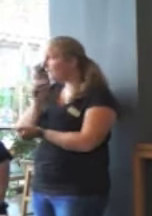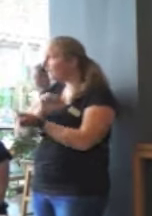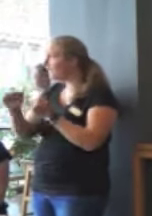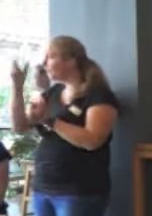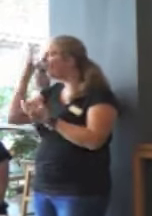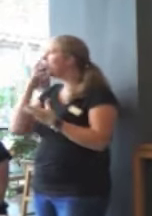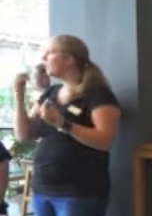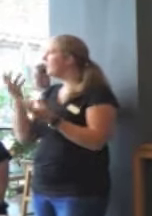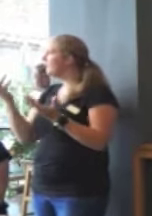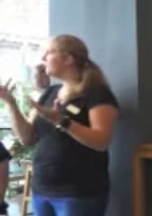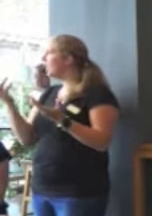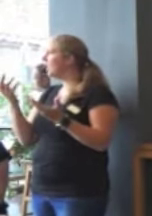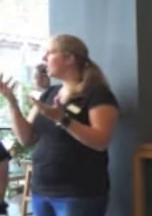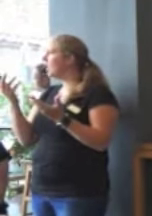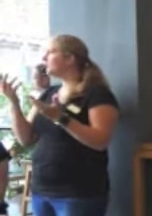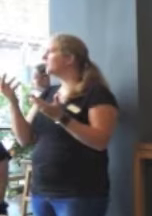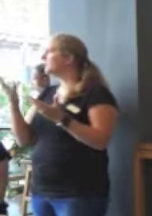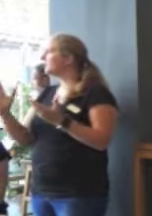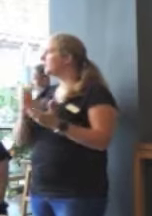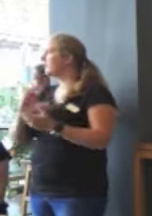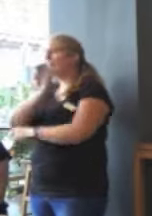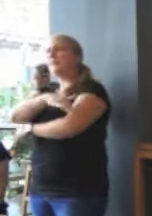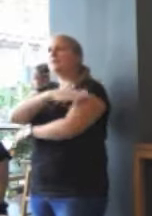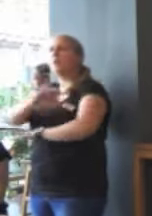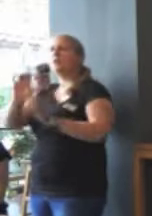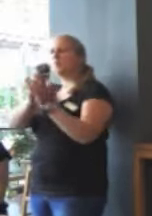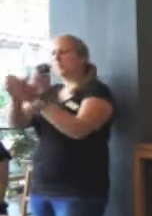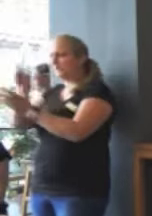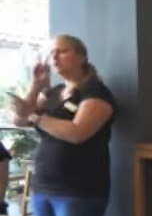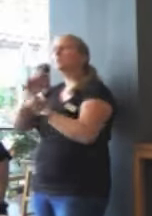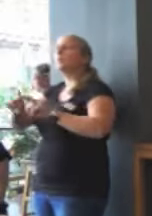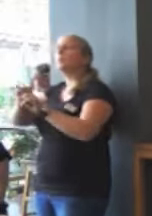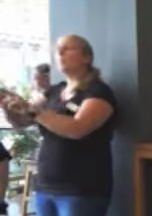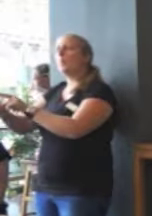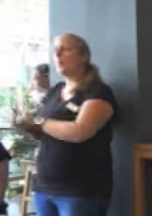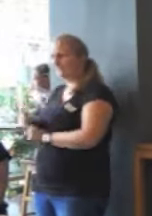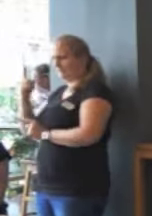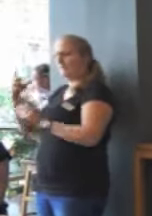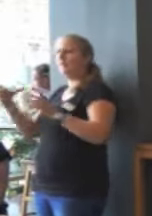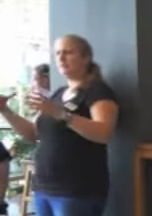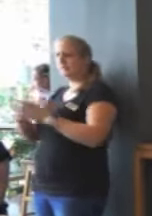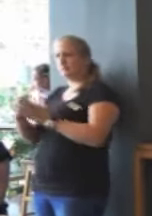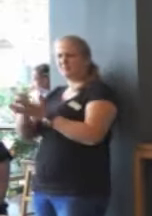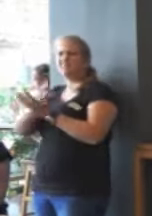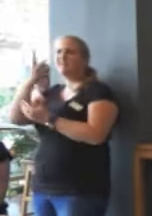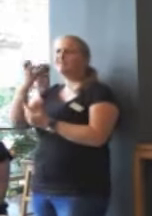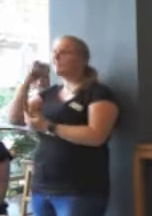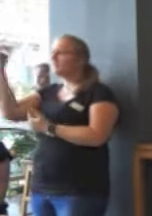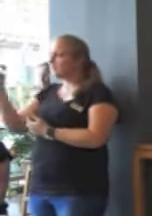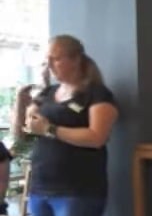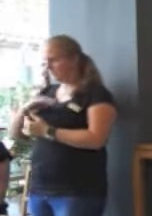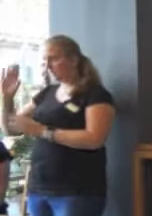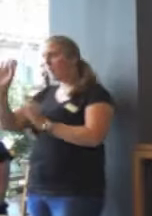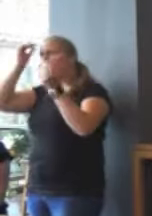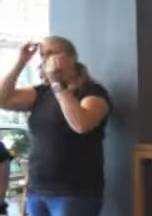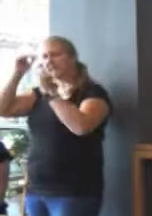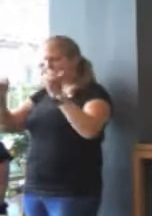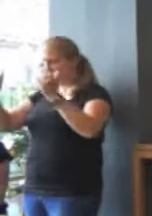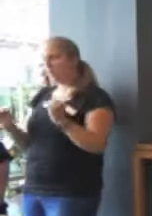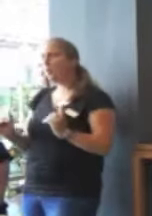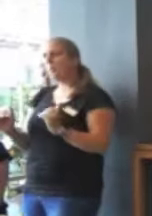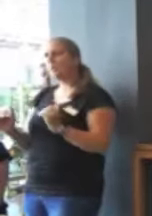finns personalgrupperna ser väldigt olika ut. Vi har en grupp, en ganska stor grupp, 30%, som har låg utbildningsnivå. Vi